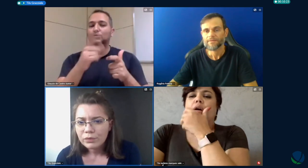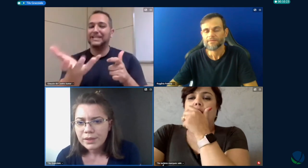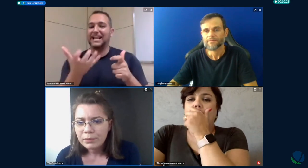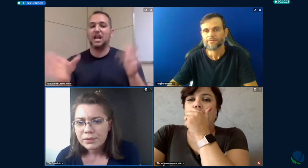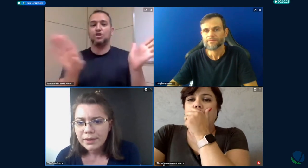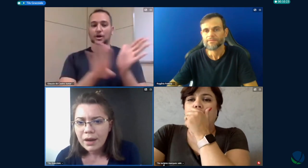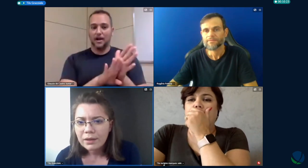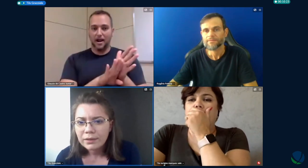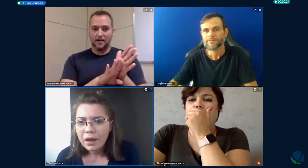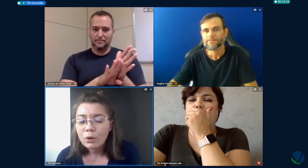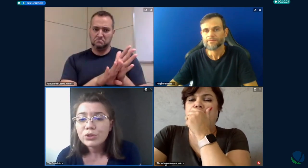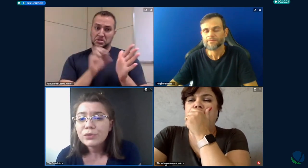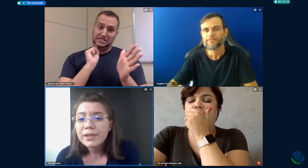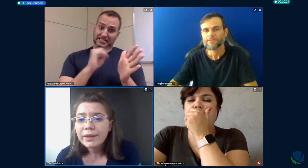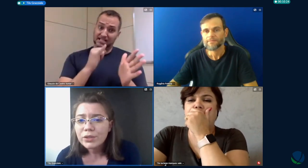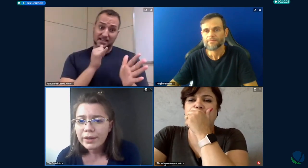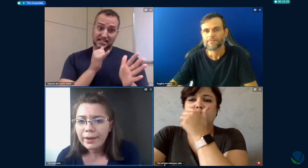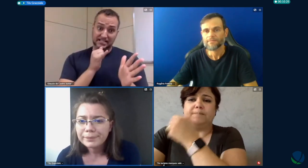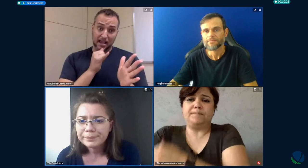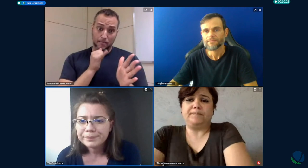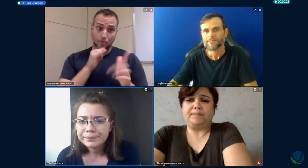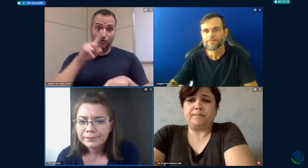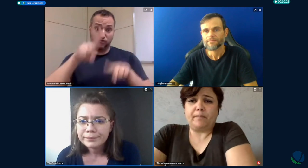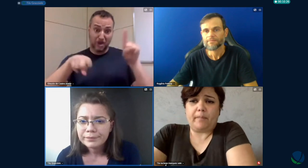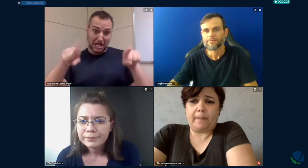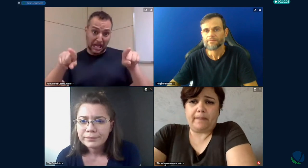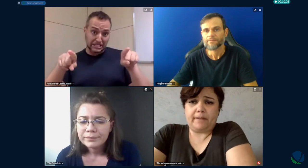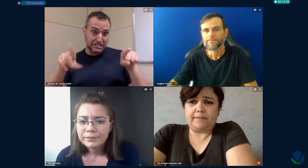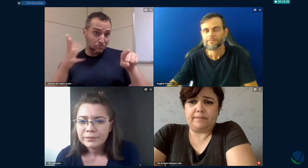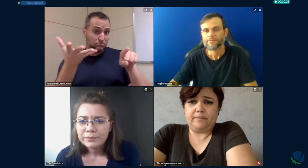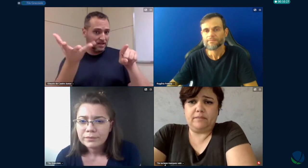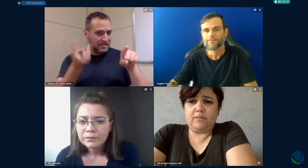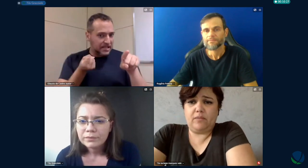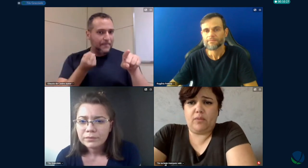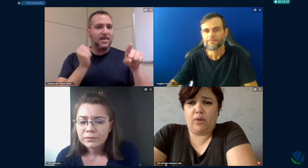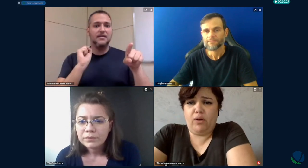É bom você mostrar aonde você quer chegar.